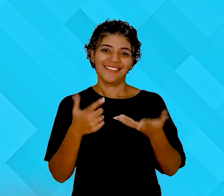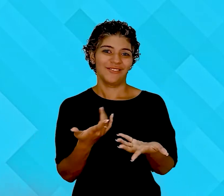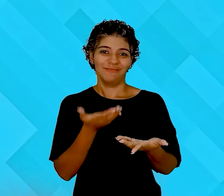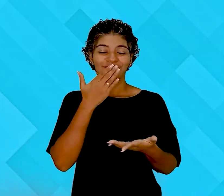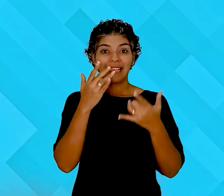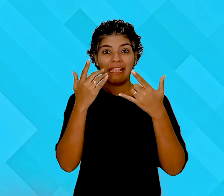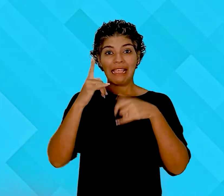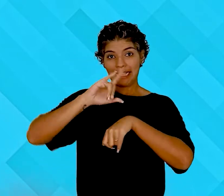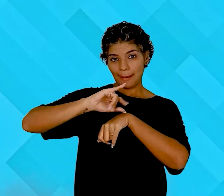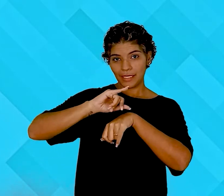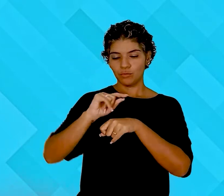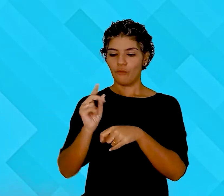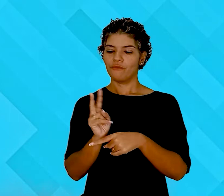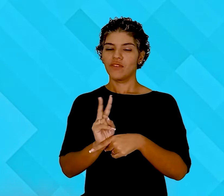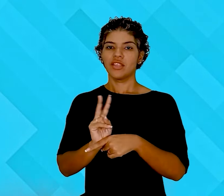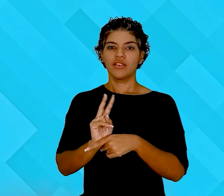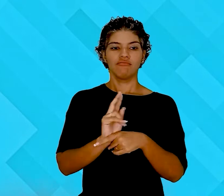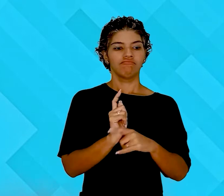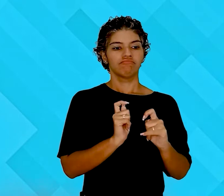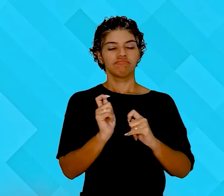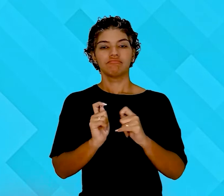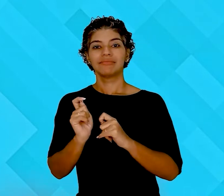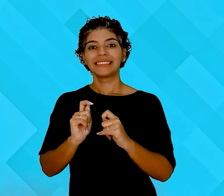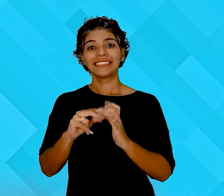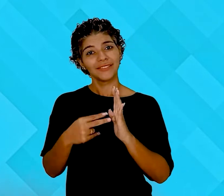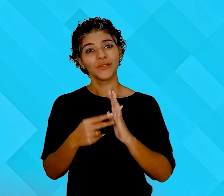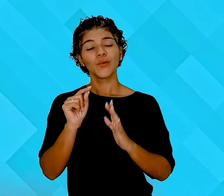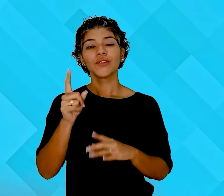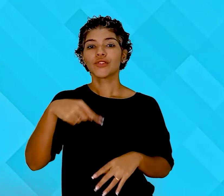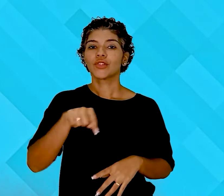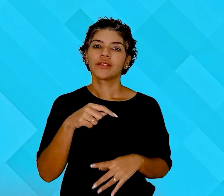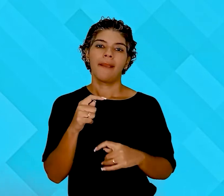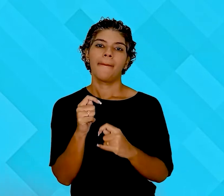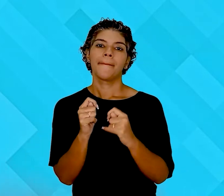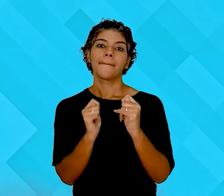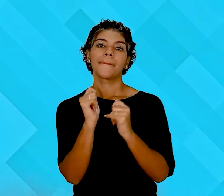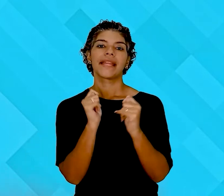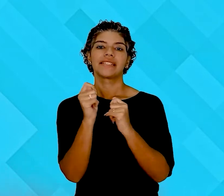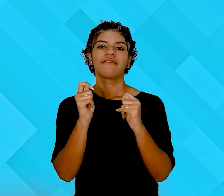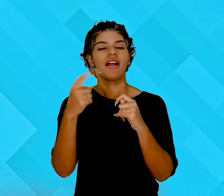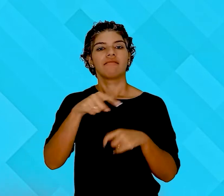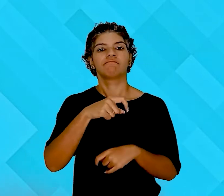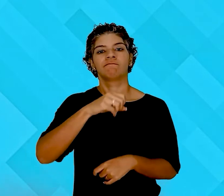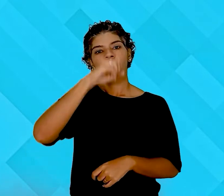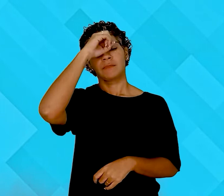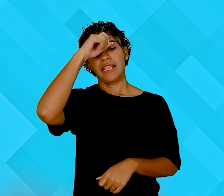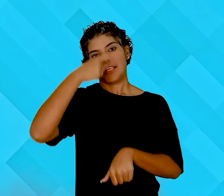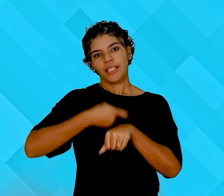ignorância. Quanto mais ignorantes nós, usuários, somos, o usuário médio, sobre essa economia